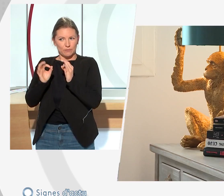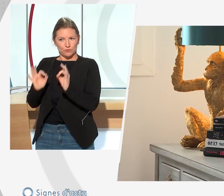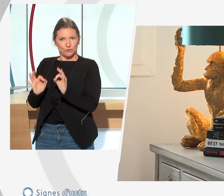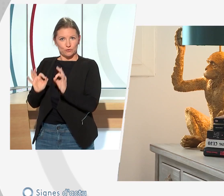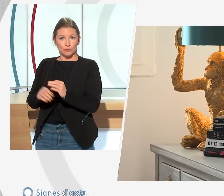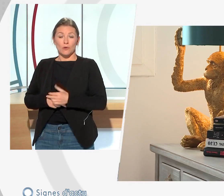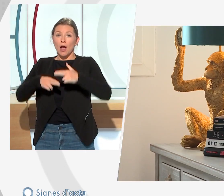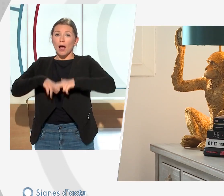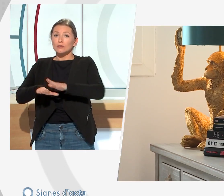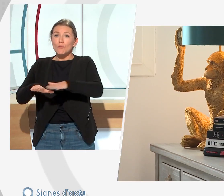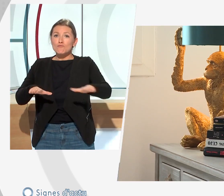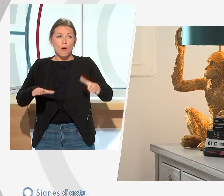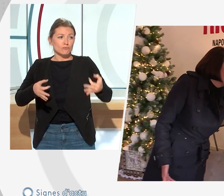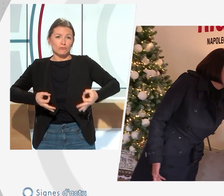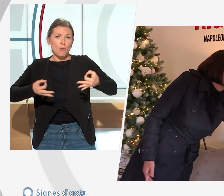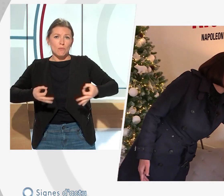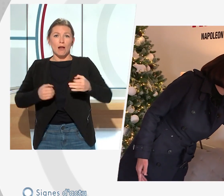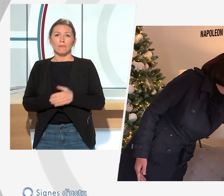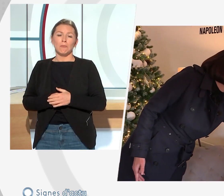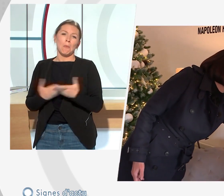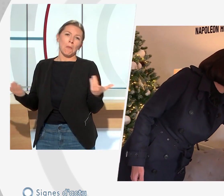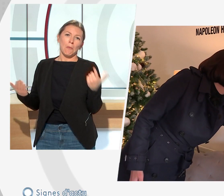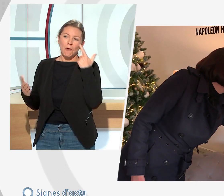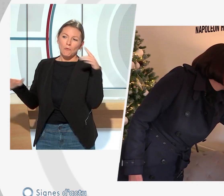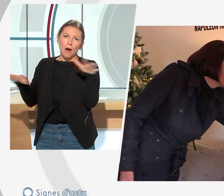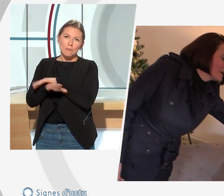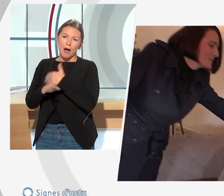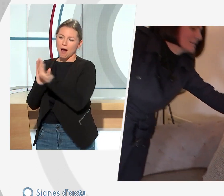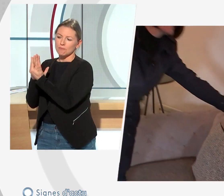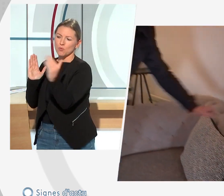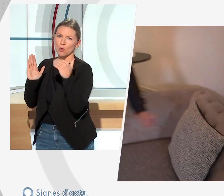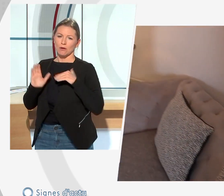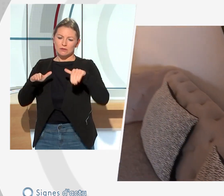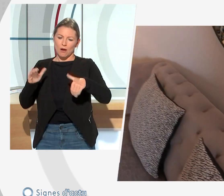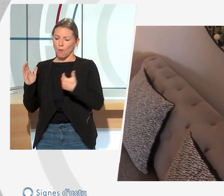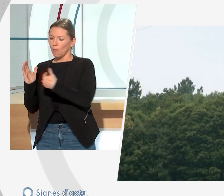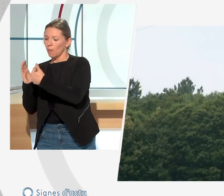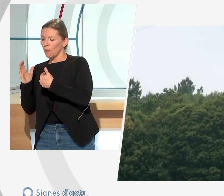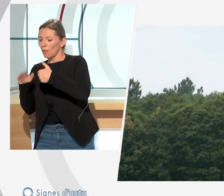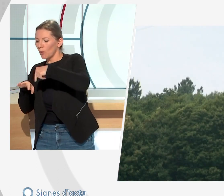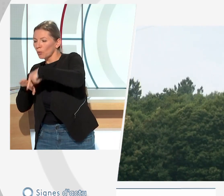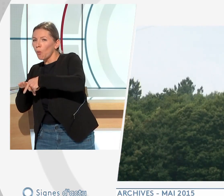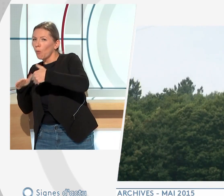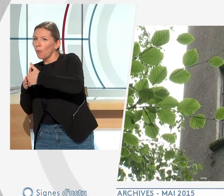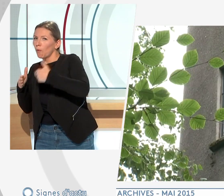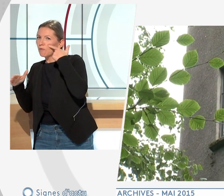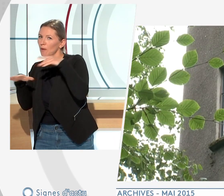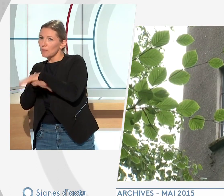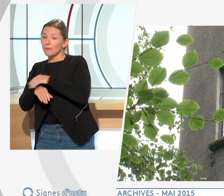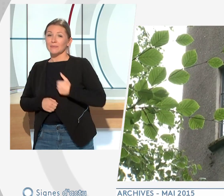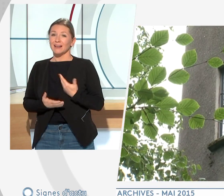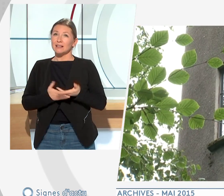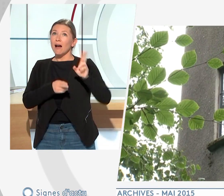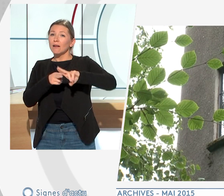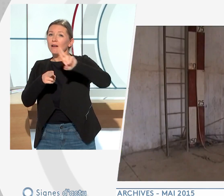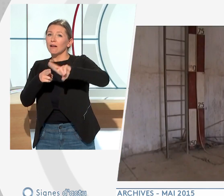mobilier, en revanche, c'est du standard. On a la petite astuce, ça se voit pas, il y a un petit écart le long du mur. Pour parvenir à une telle